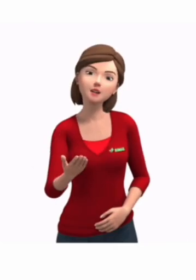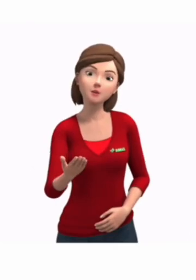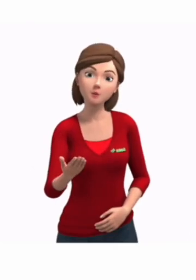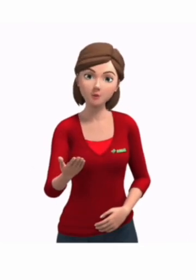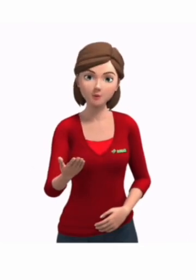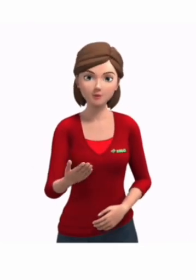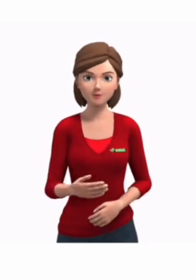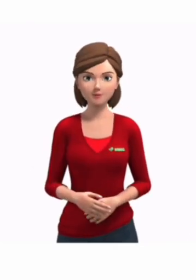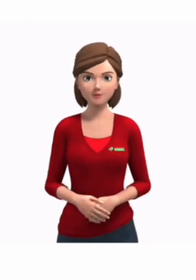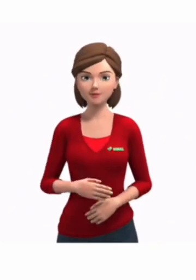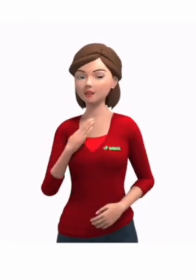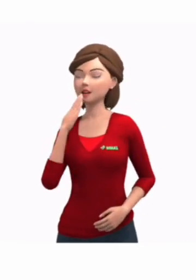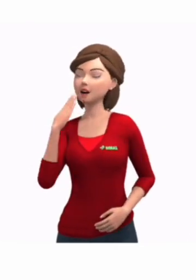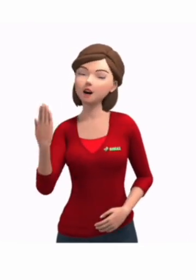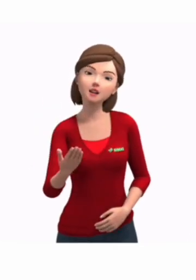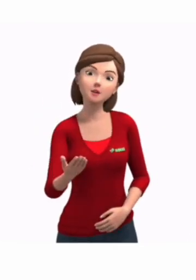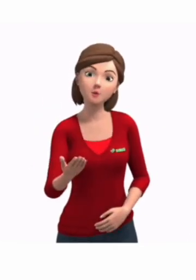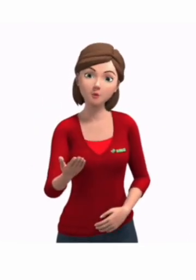Merci beaucoup.